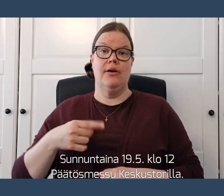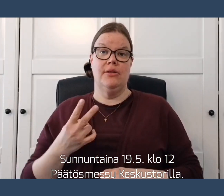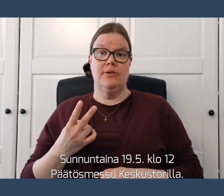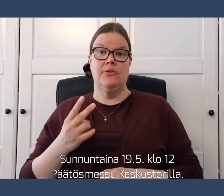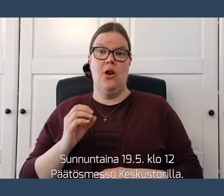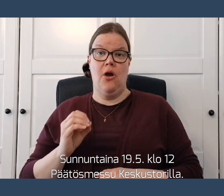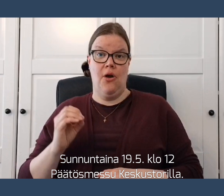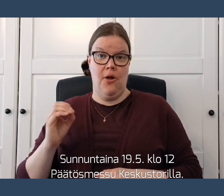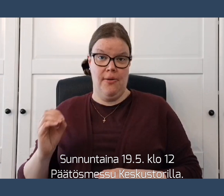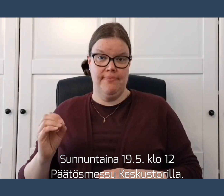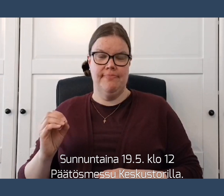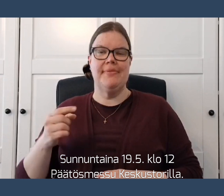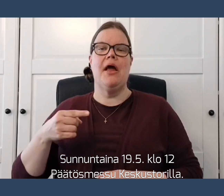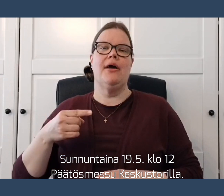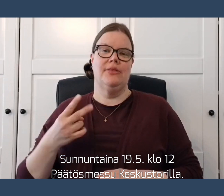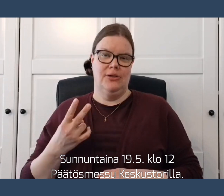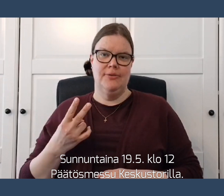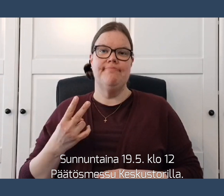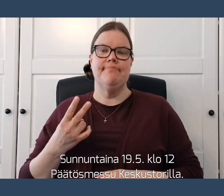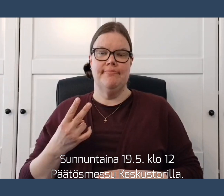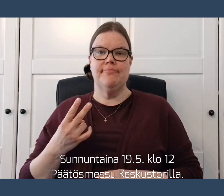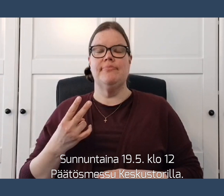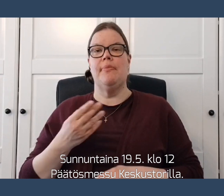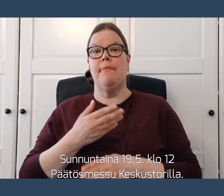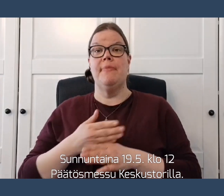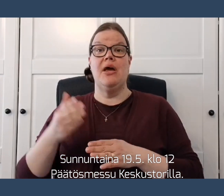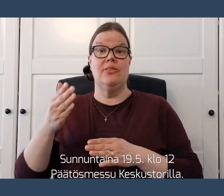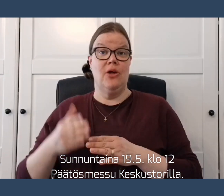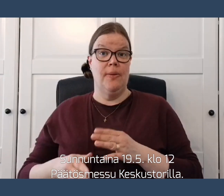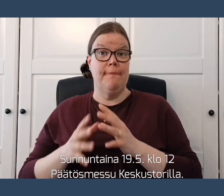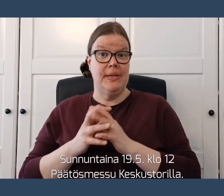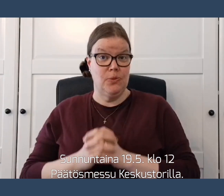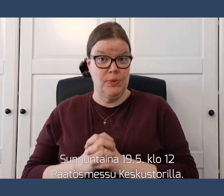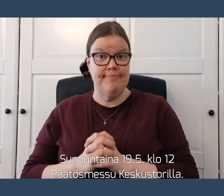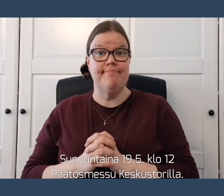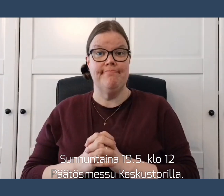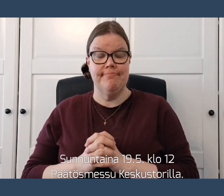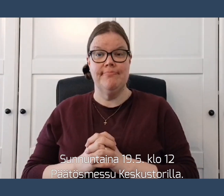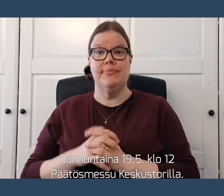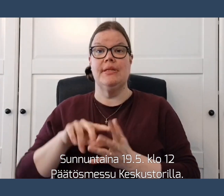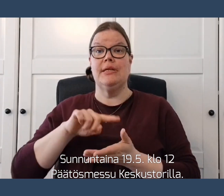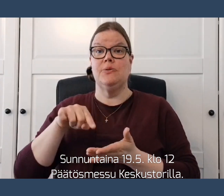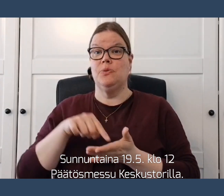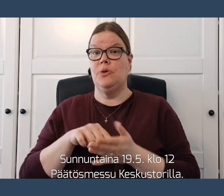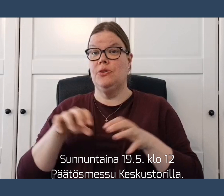19.5. kello 12 on päätösmessu Keskustorilla.